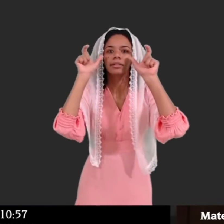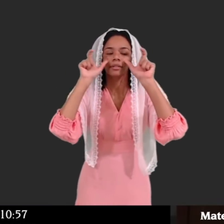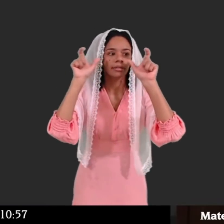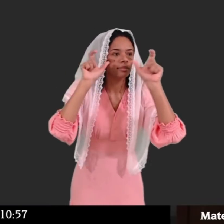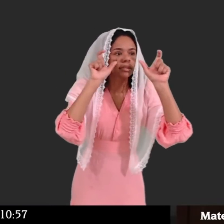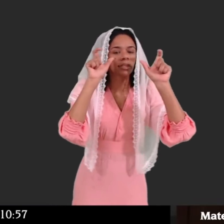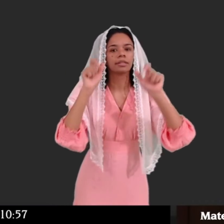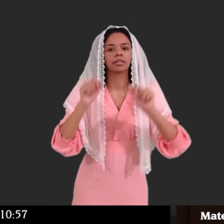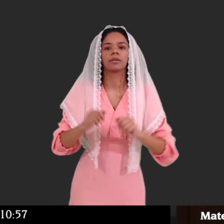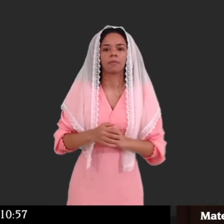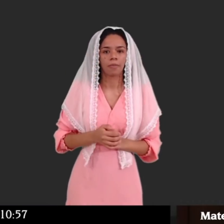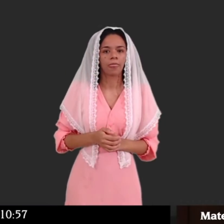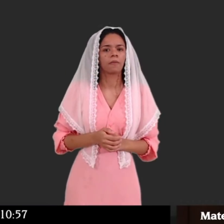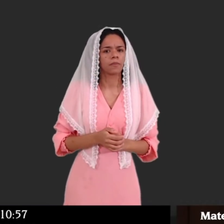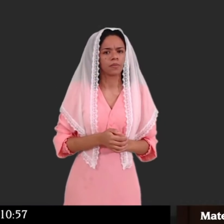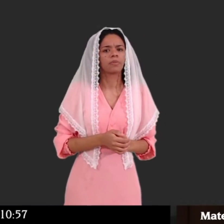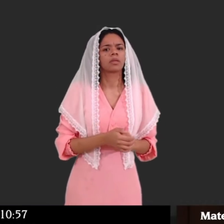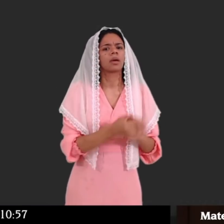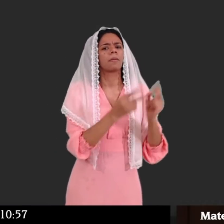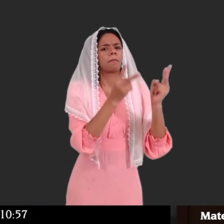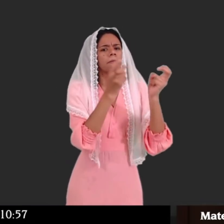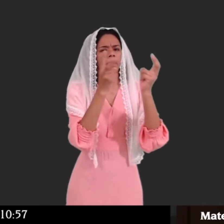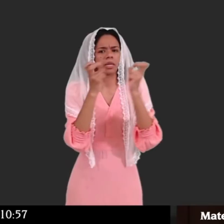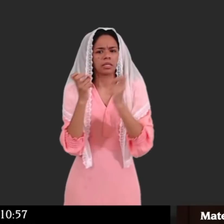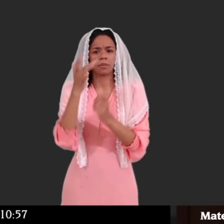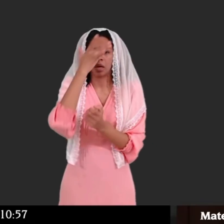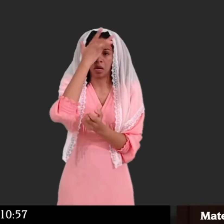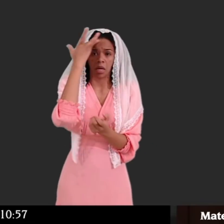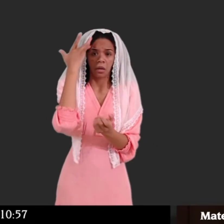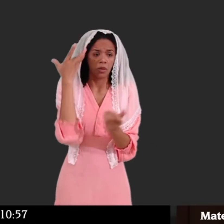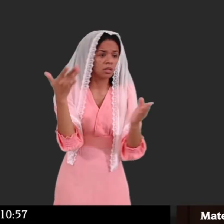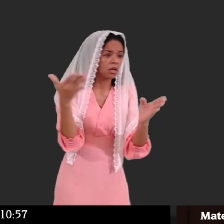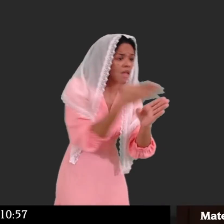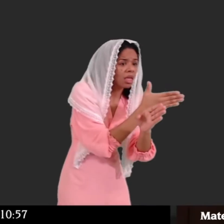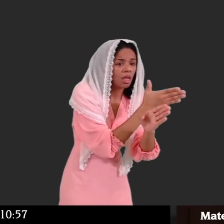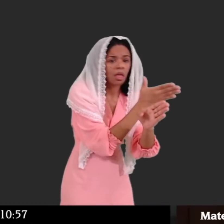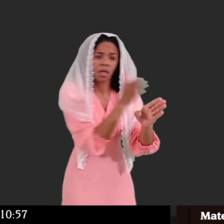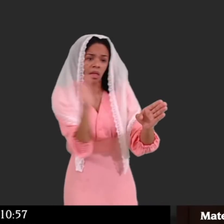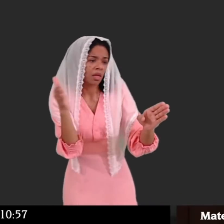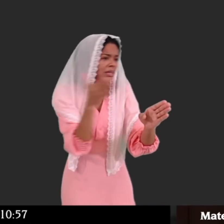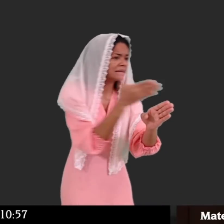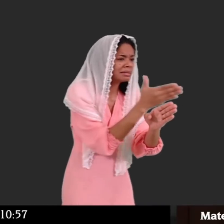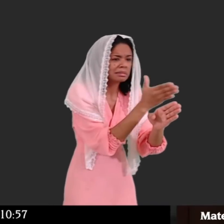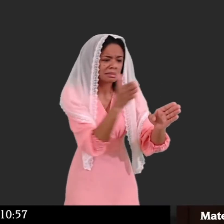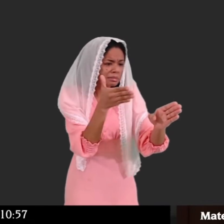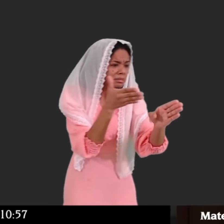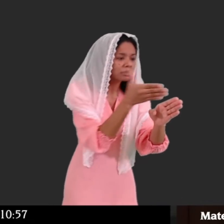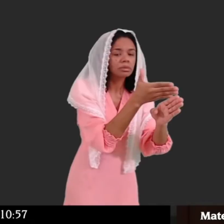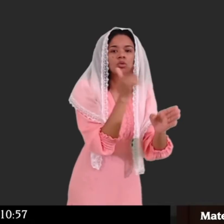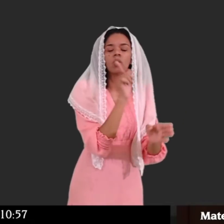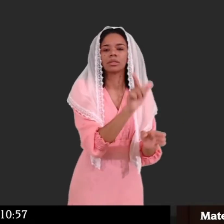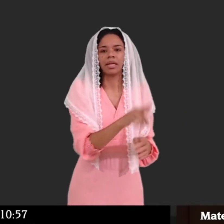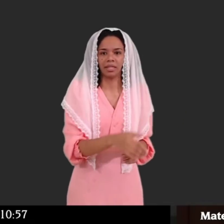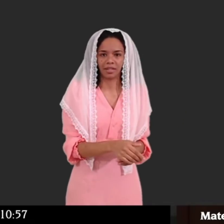Hoje, irmãos, vemos muitos querendo encontrar o caminho, a senda da luz. Mas encontram certas